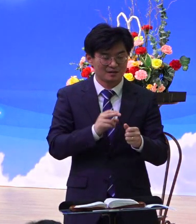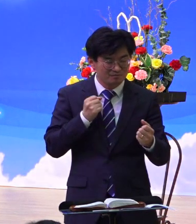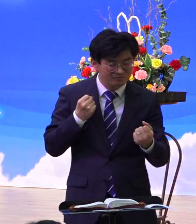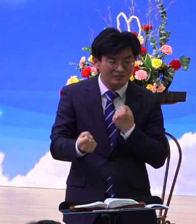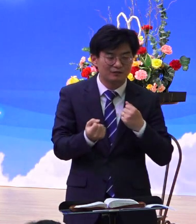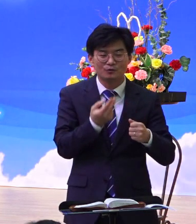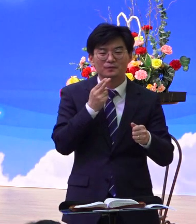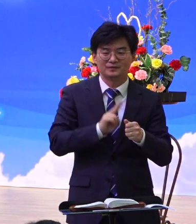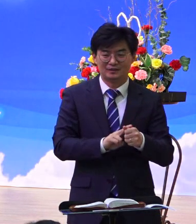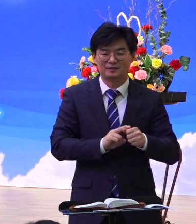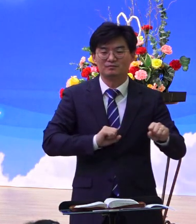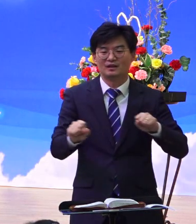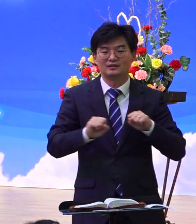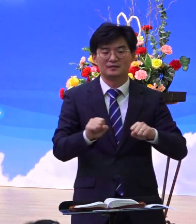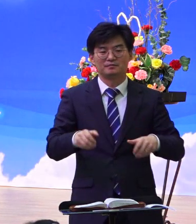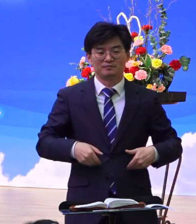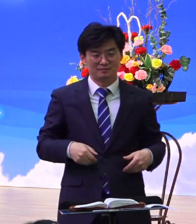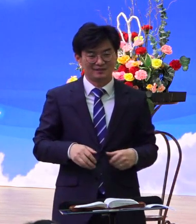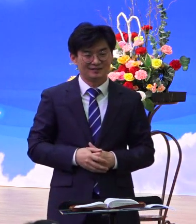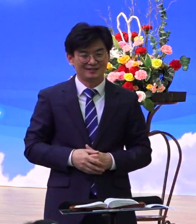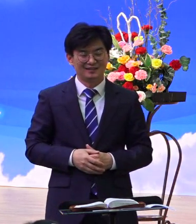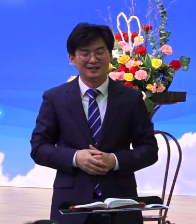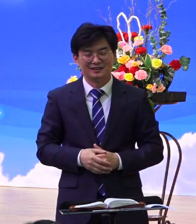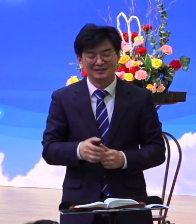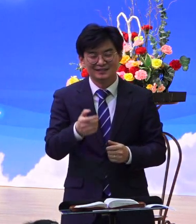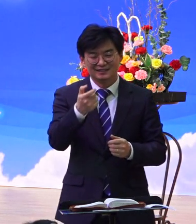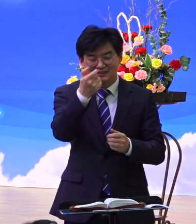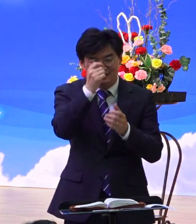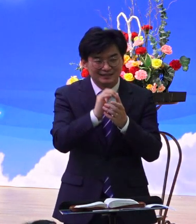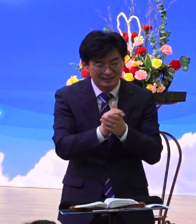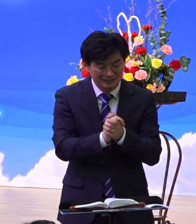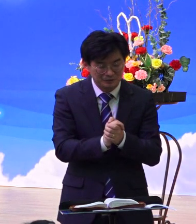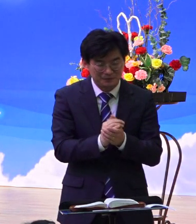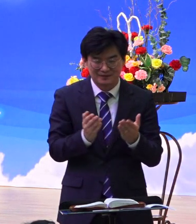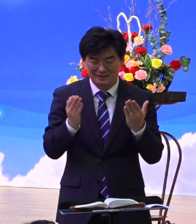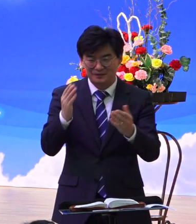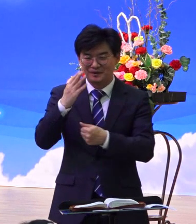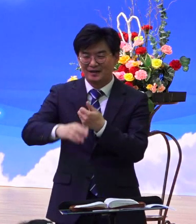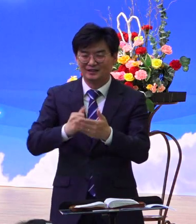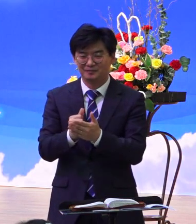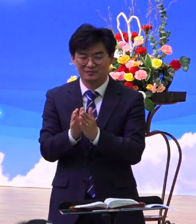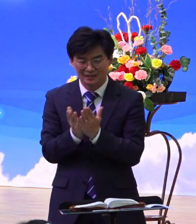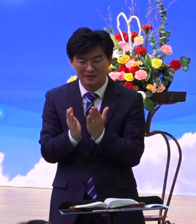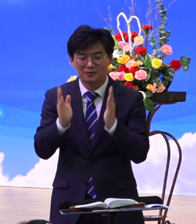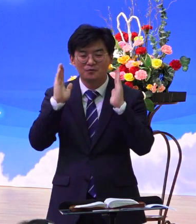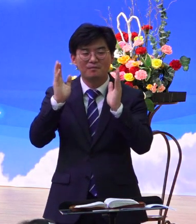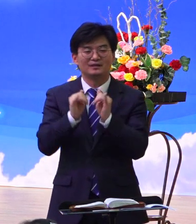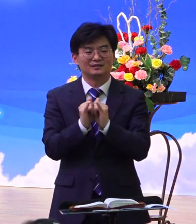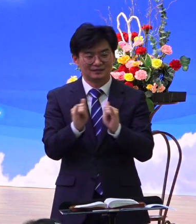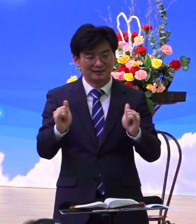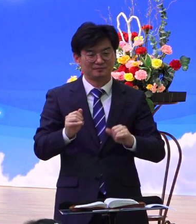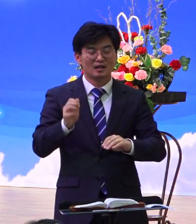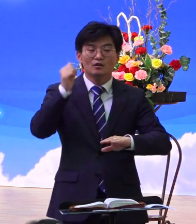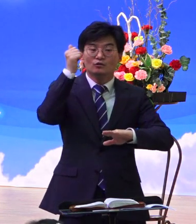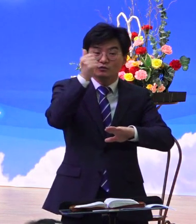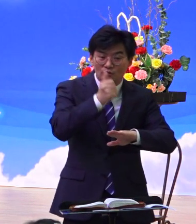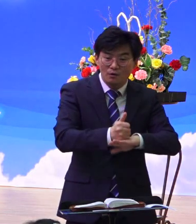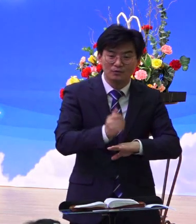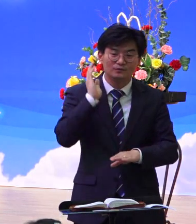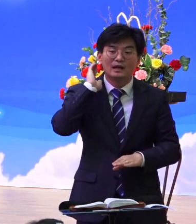링컨은 성경의 사람이면서 기도의 사람이었습니다. 그리고 그는 마침내 미국의 16대